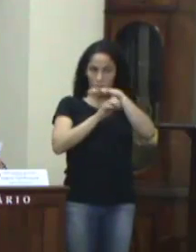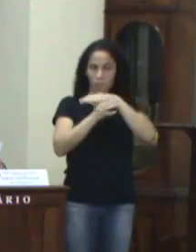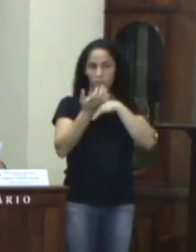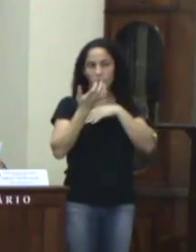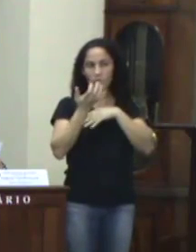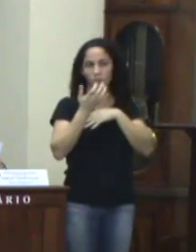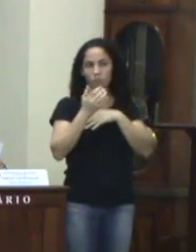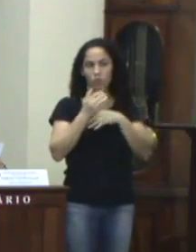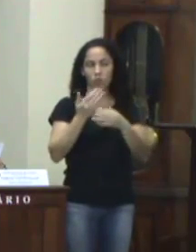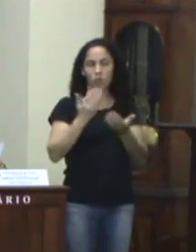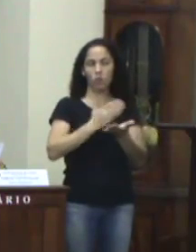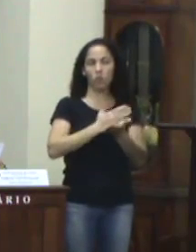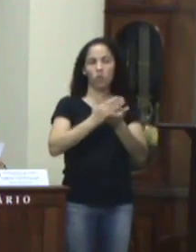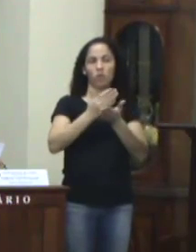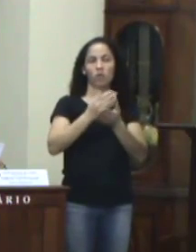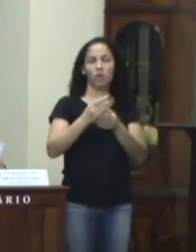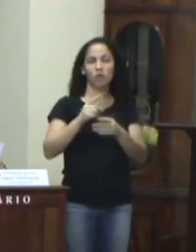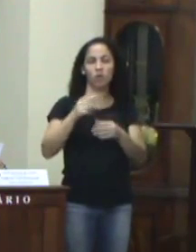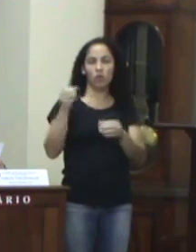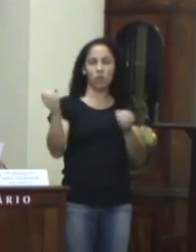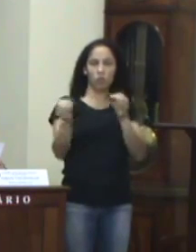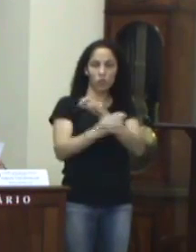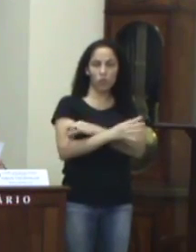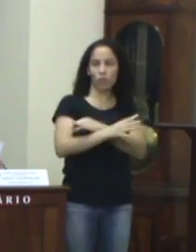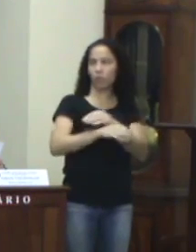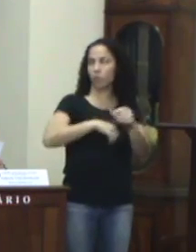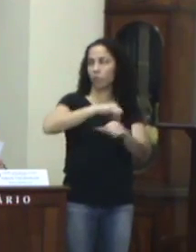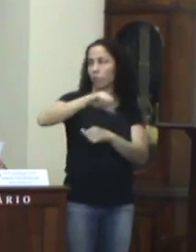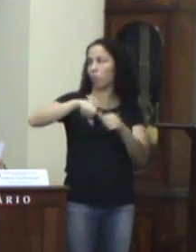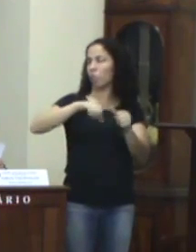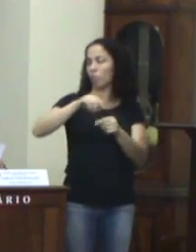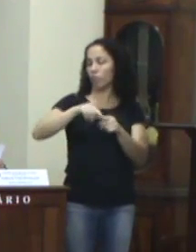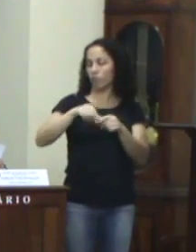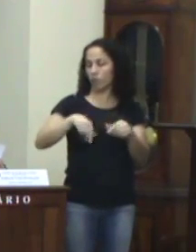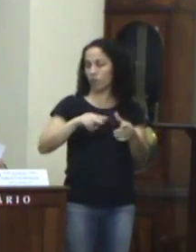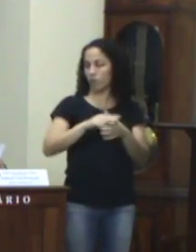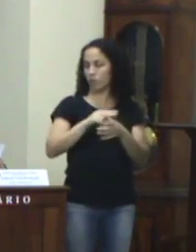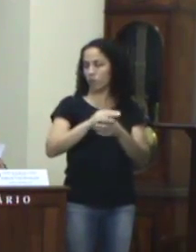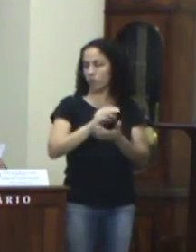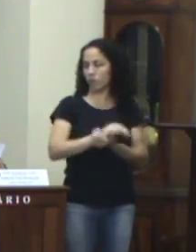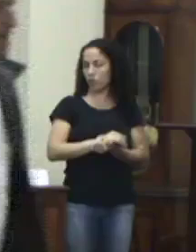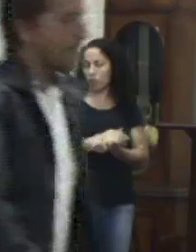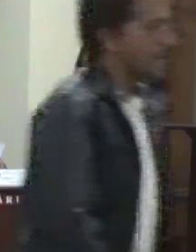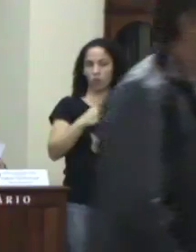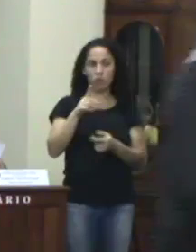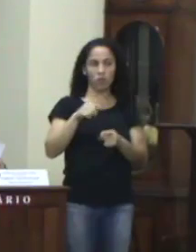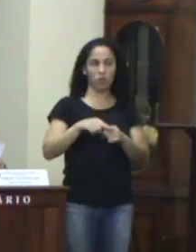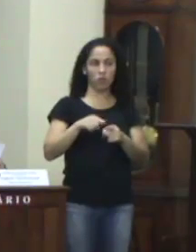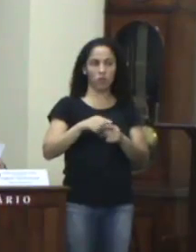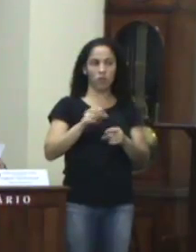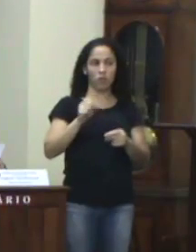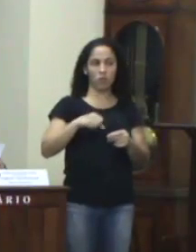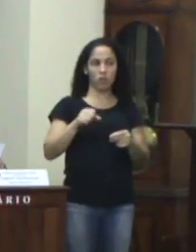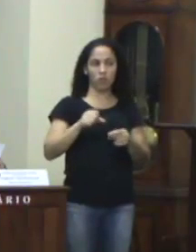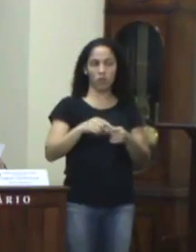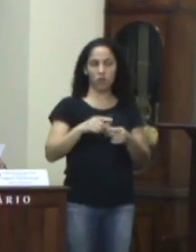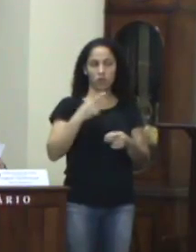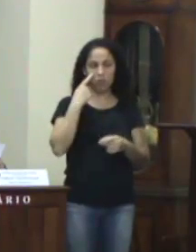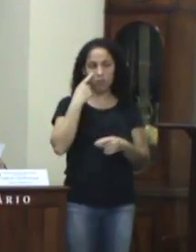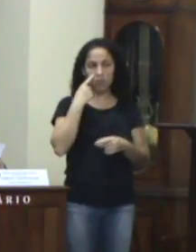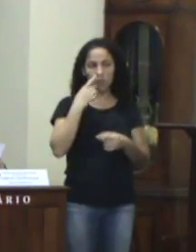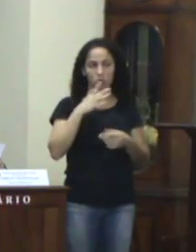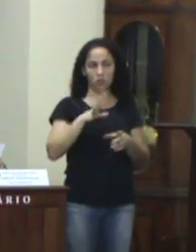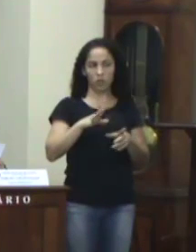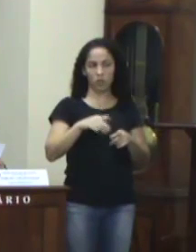objetivo a implementação de uma reformulação do sistema de transporte coletivo de nossa cidade. Outro sim, conforme observado,